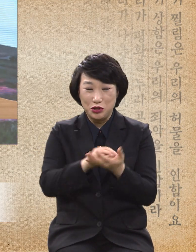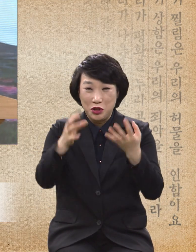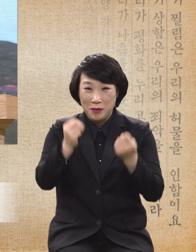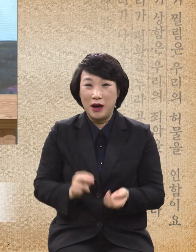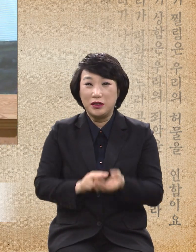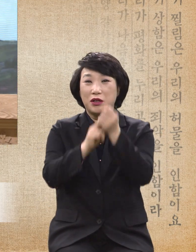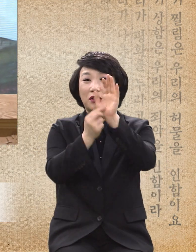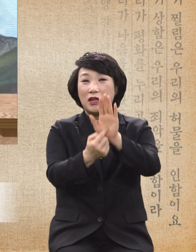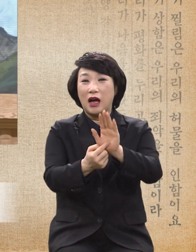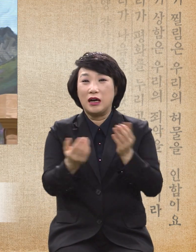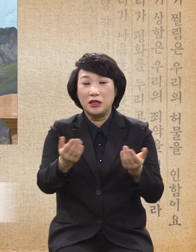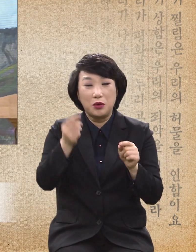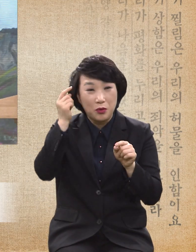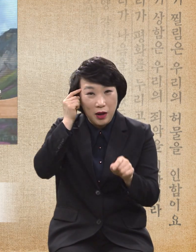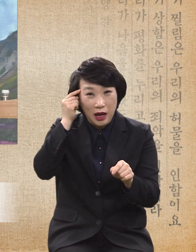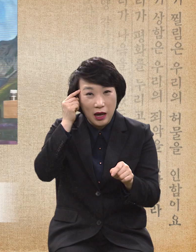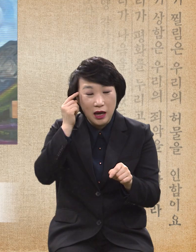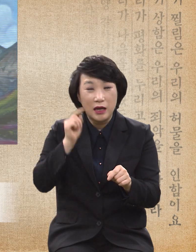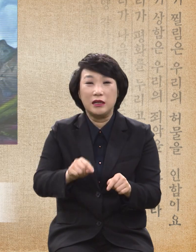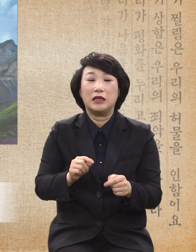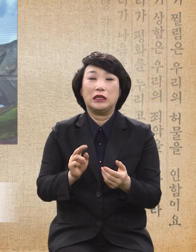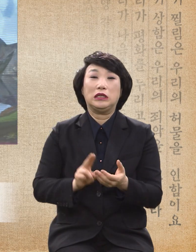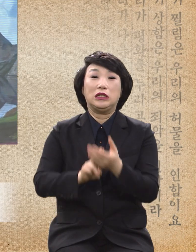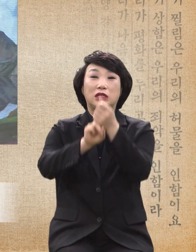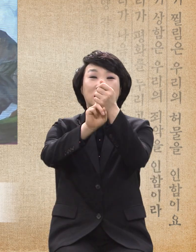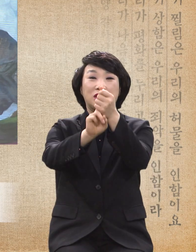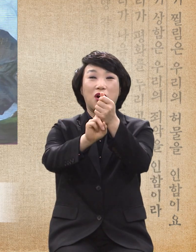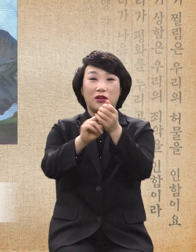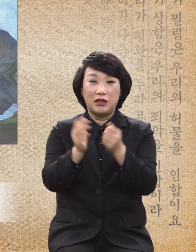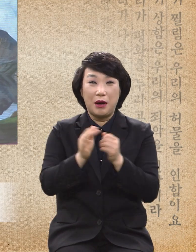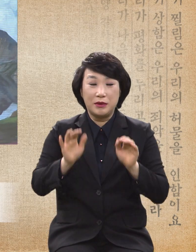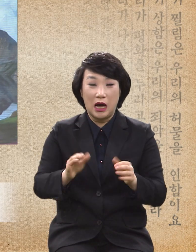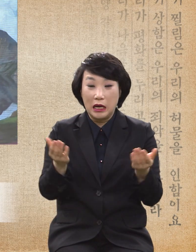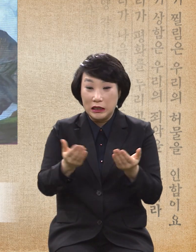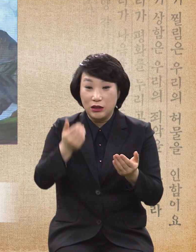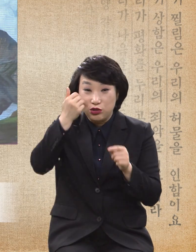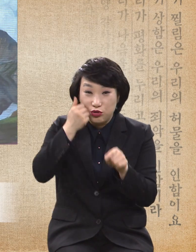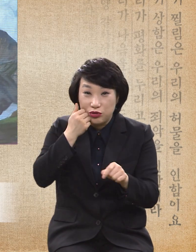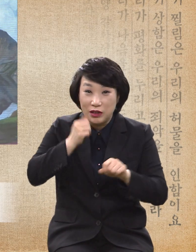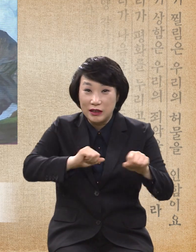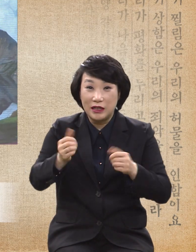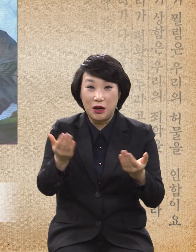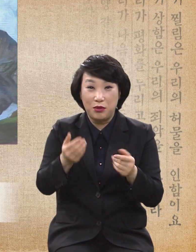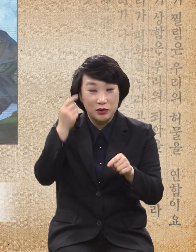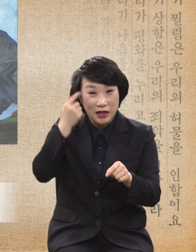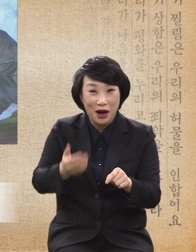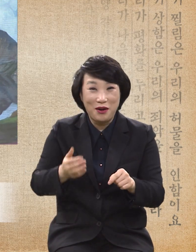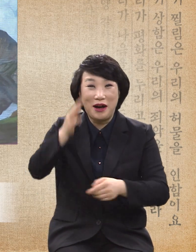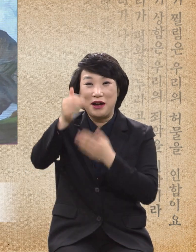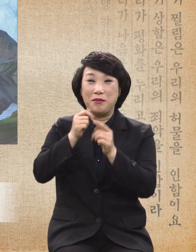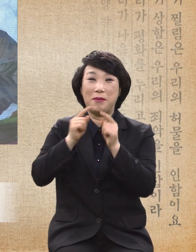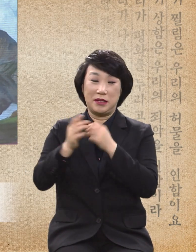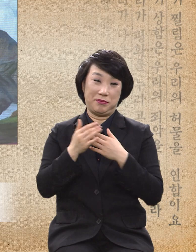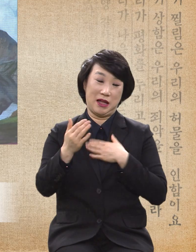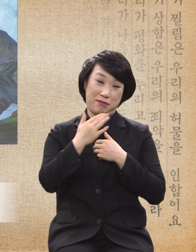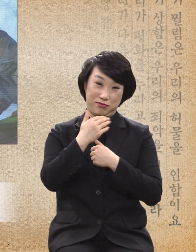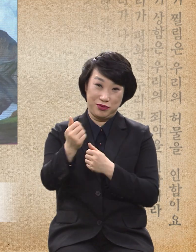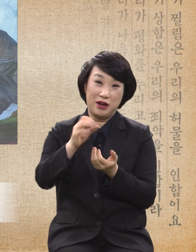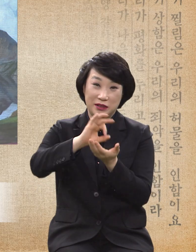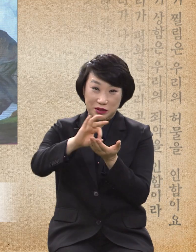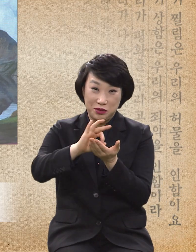그러냐? 이적 때문에 그렇다. 누가 일하시는 이적이냐? 말씀이 나를 옷